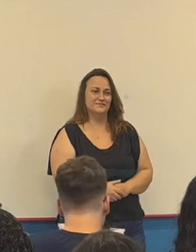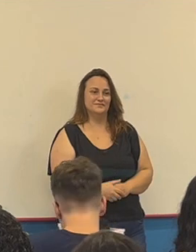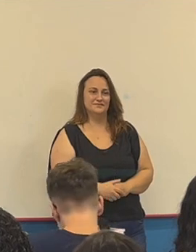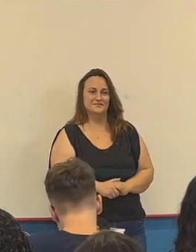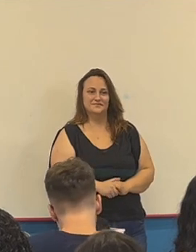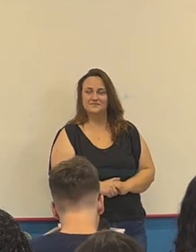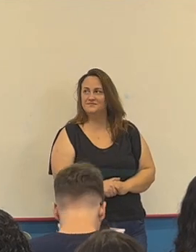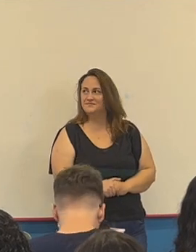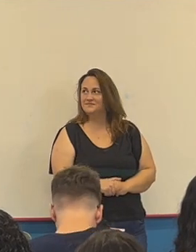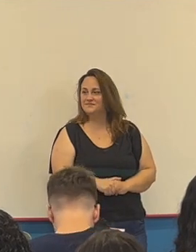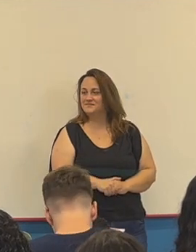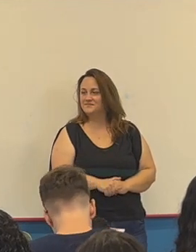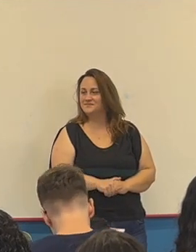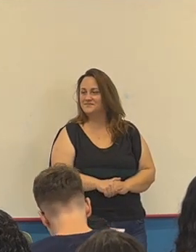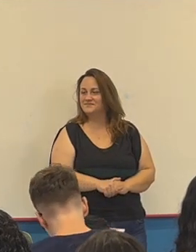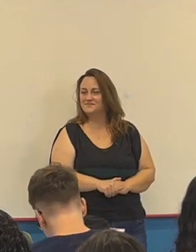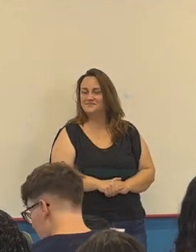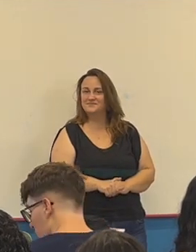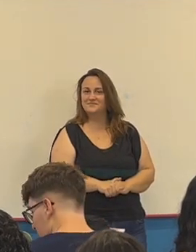Obrigado, gente.